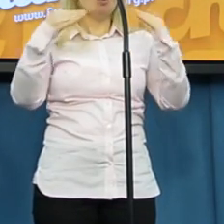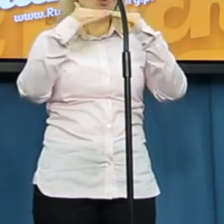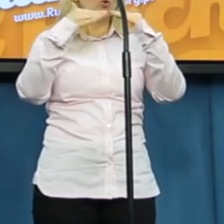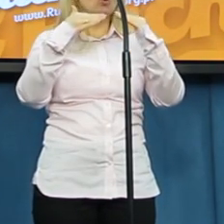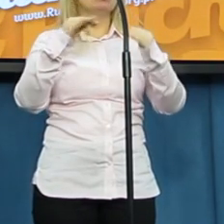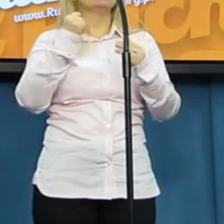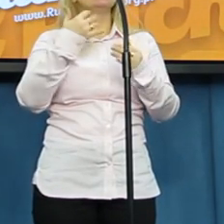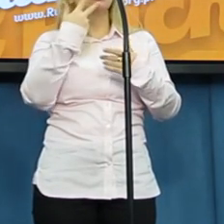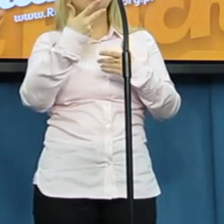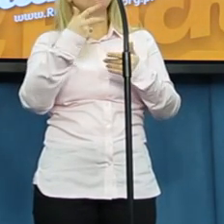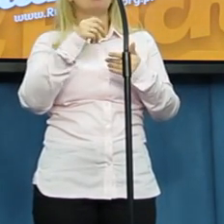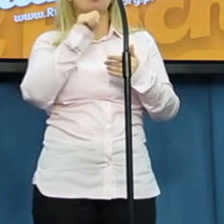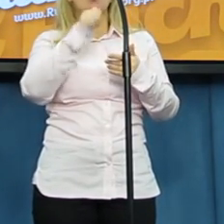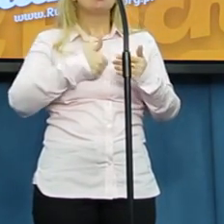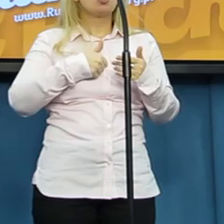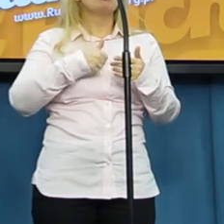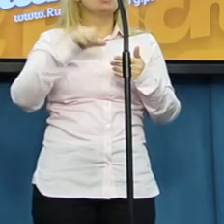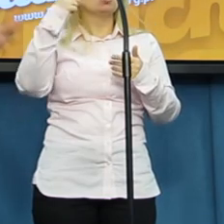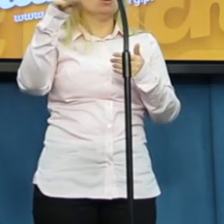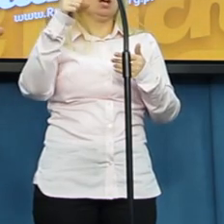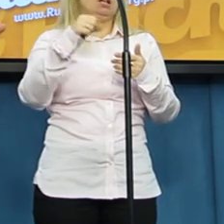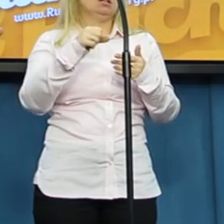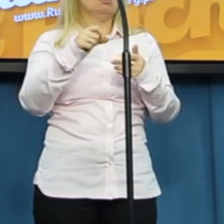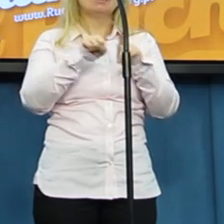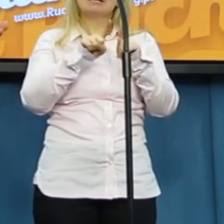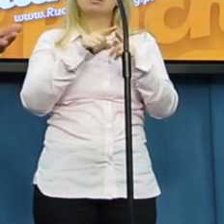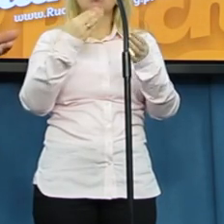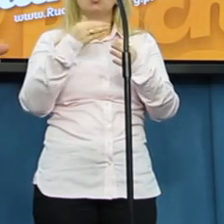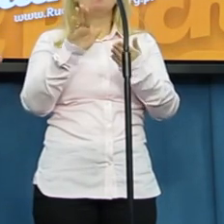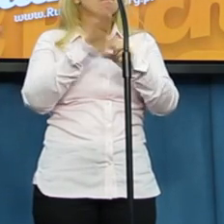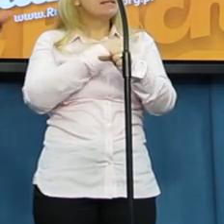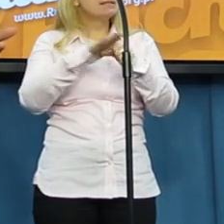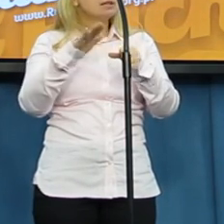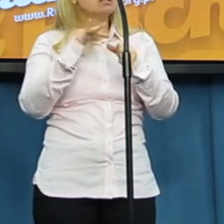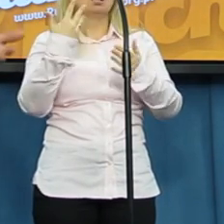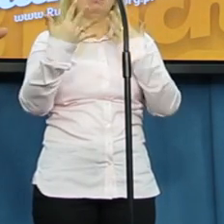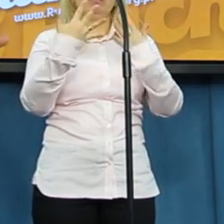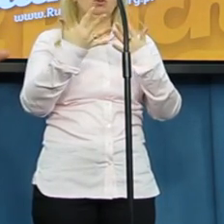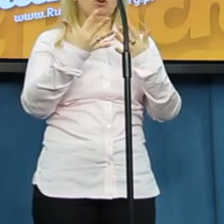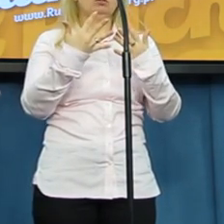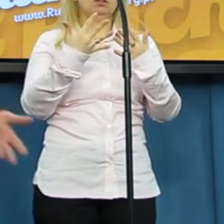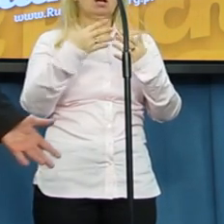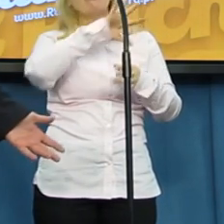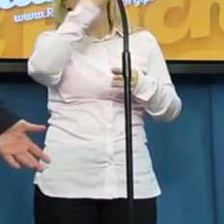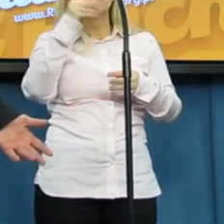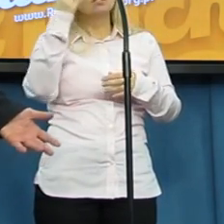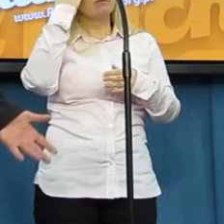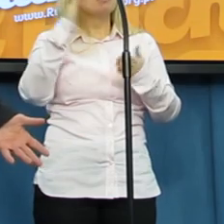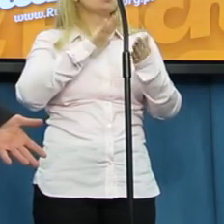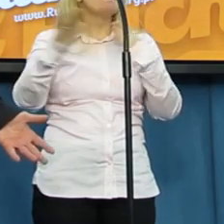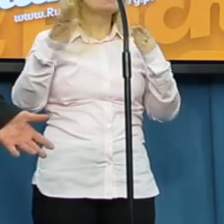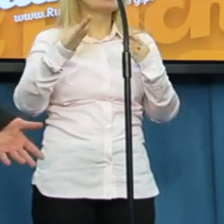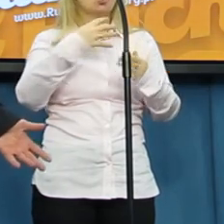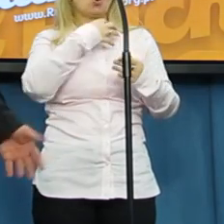bardzo dobrze zorientowane prospołecznie, ale też probiznesowo. Wszyscy dzisiaj wiedzą, że bez żywej, zdrowej gospodarki nie rozwiąże się